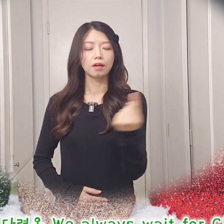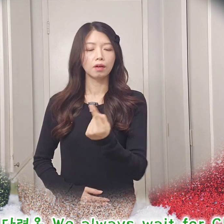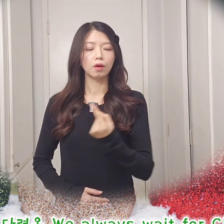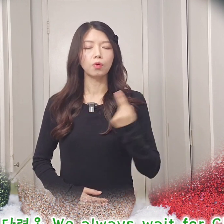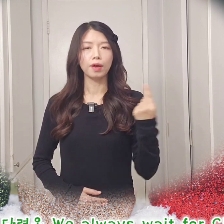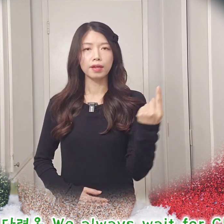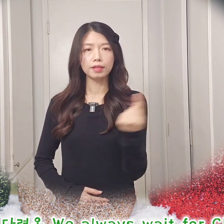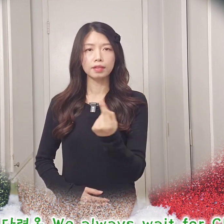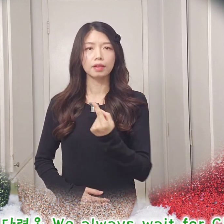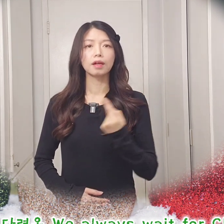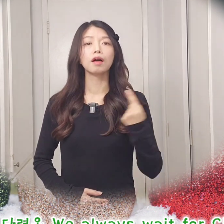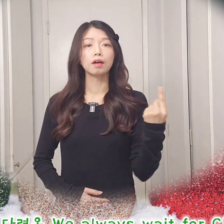always